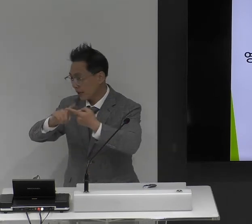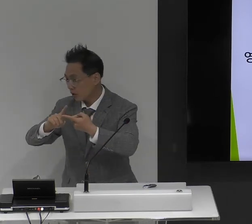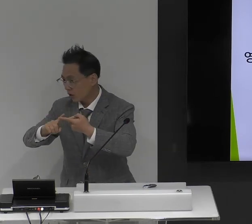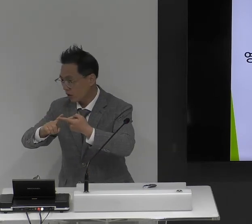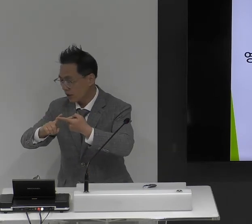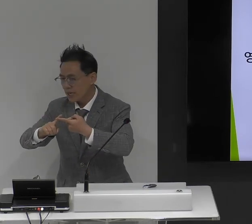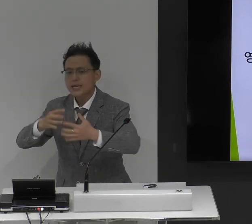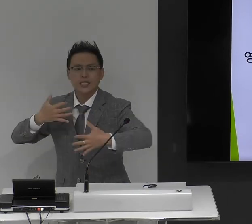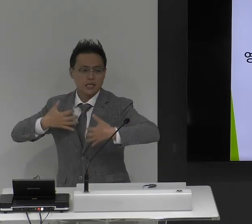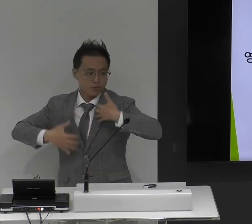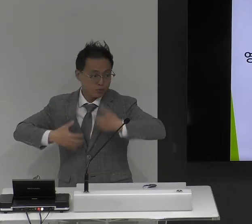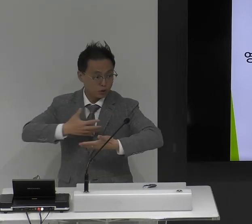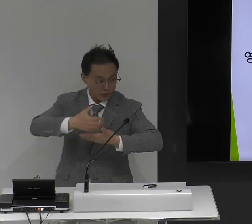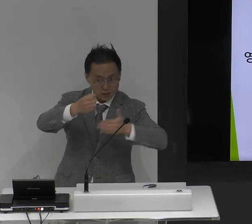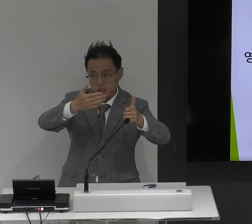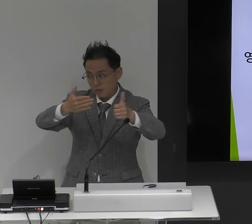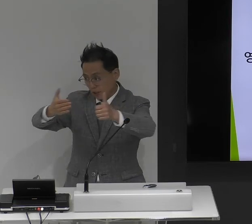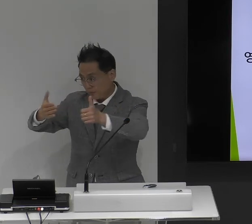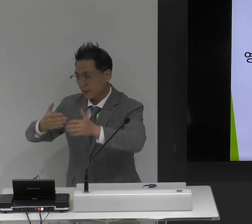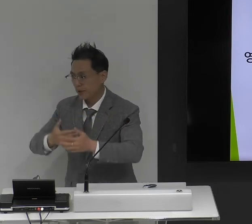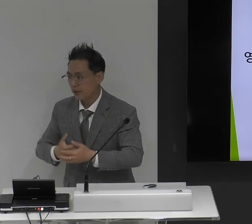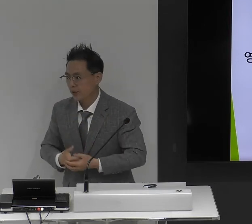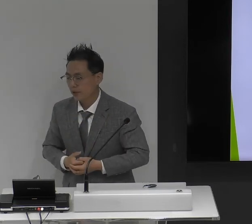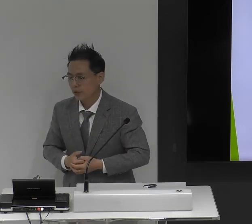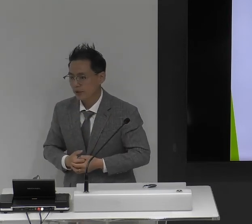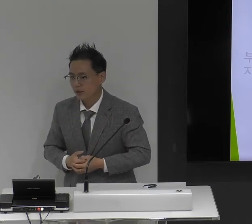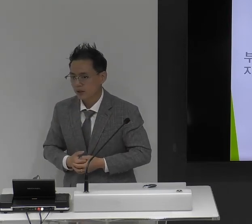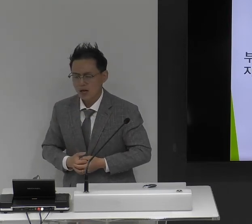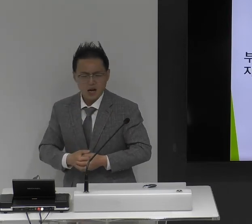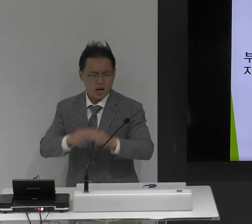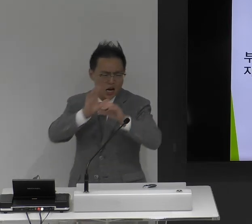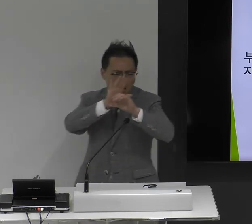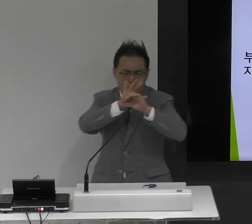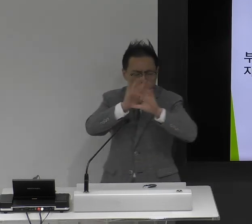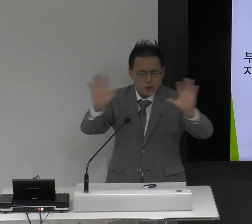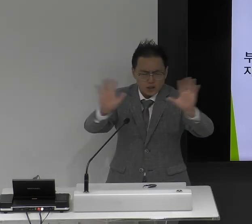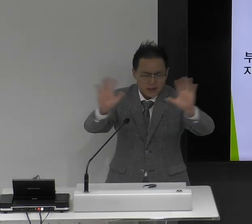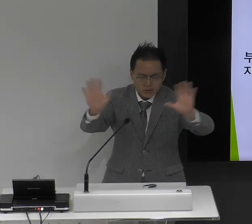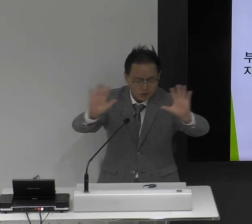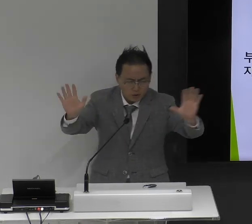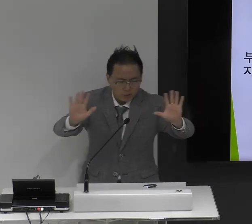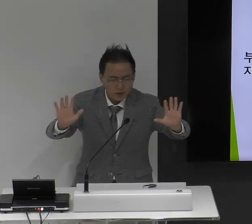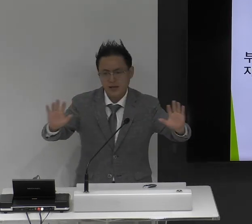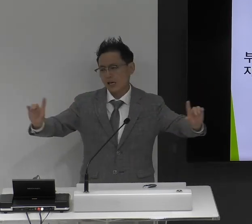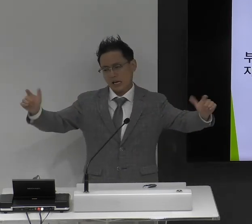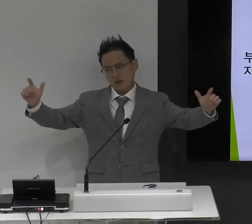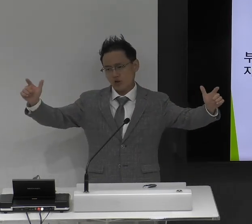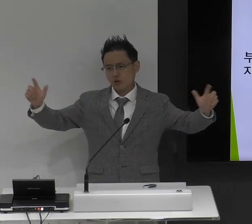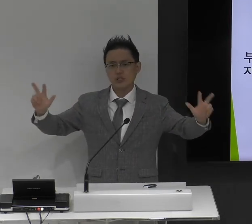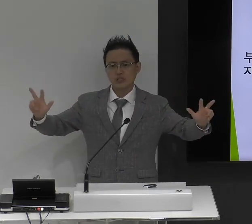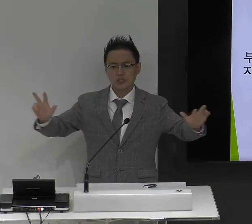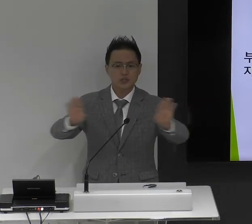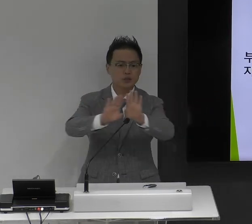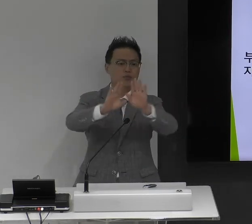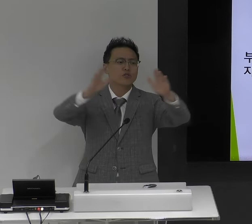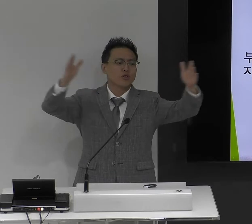대해서 기쁨으로 받으시기 바랍니다. 코로나 때문에 안 돼요. 아니요. 이제는 문을 여셔야